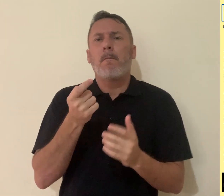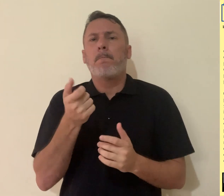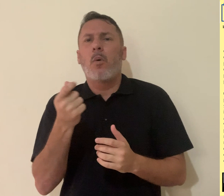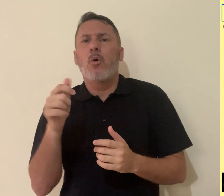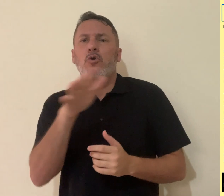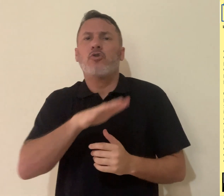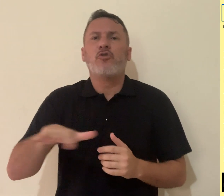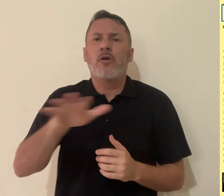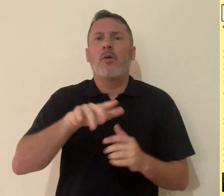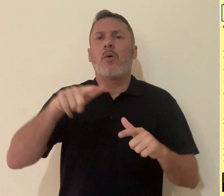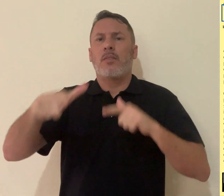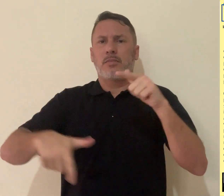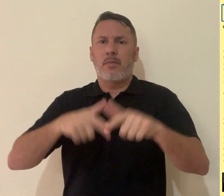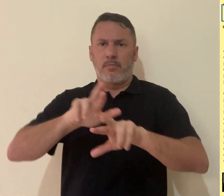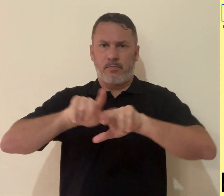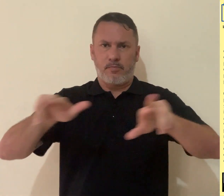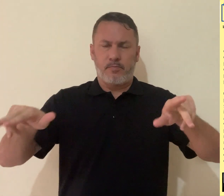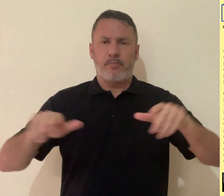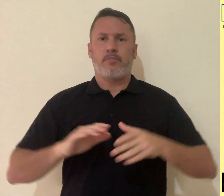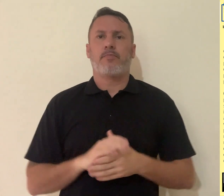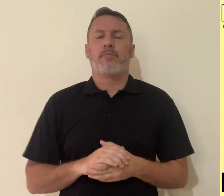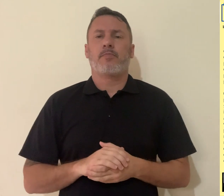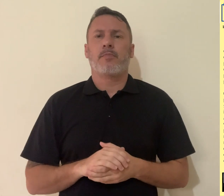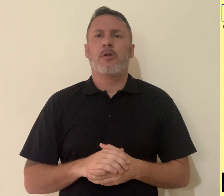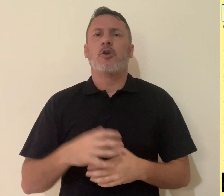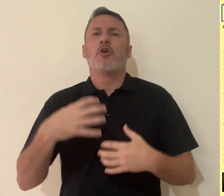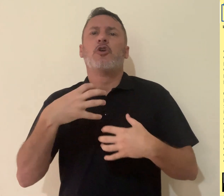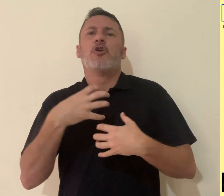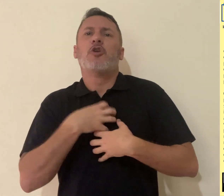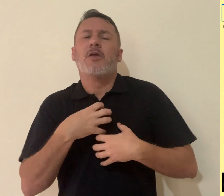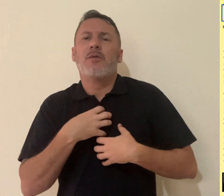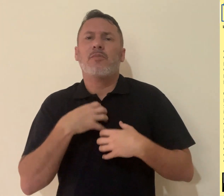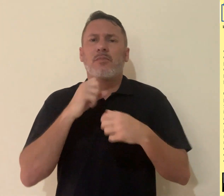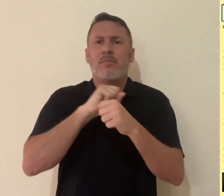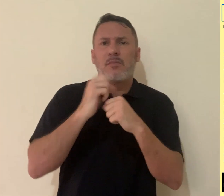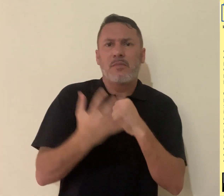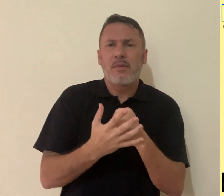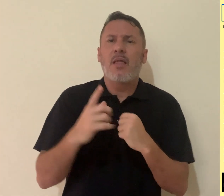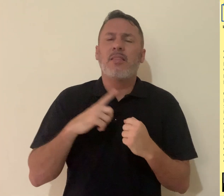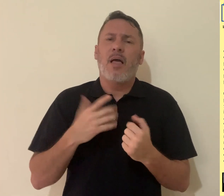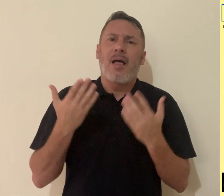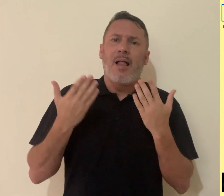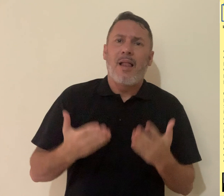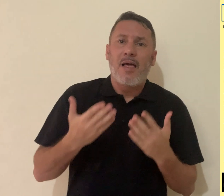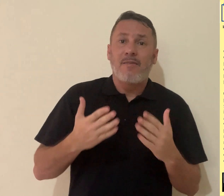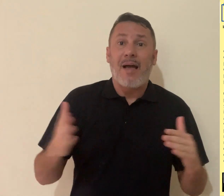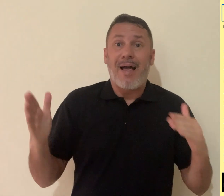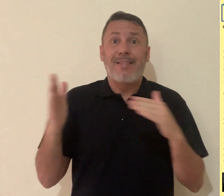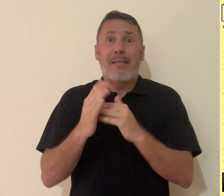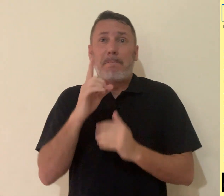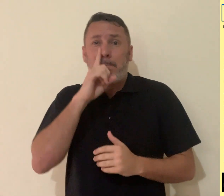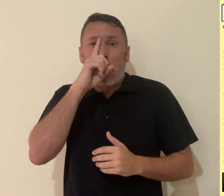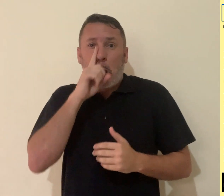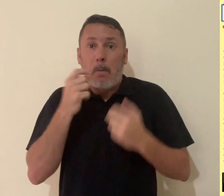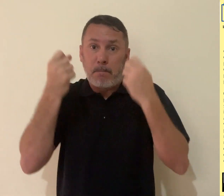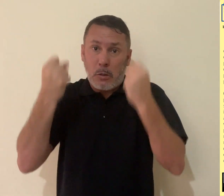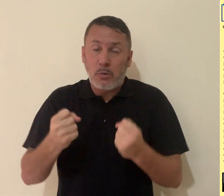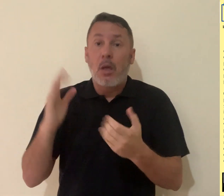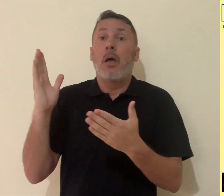e outros trabalhadores os sintomas variam de leves a muito graves podendo chegar a óbito em algumas situações